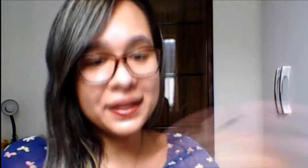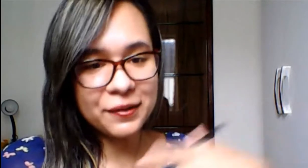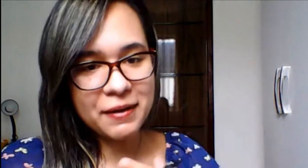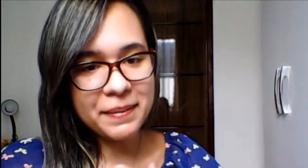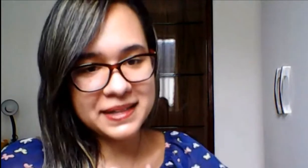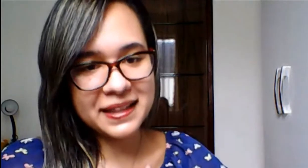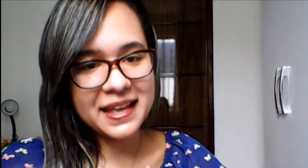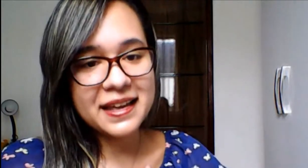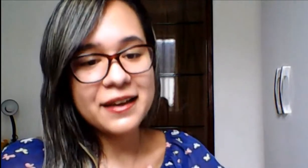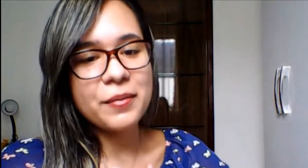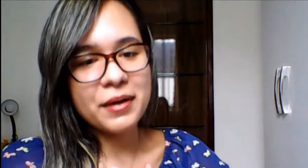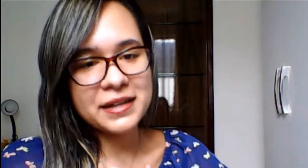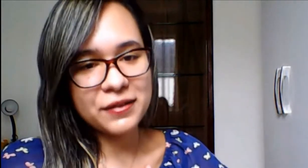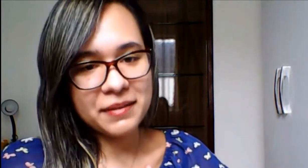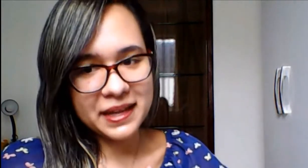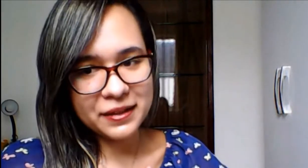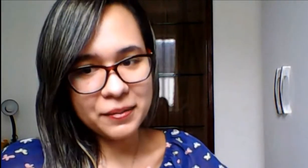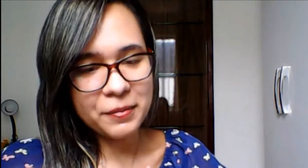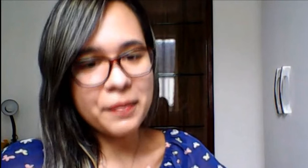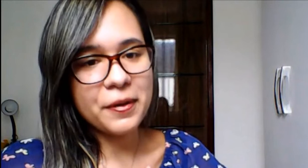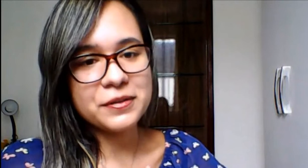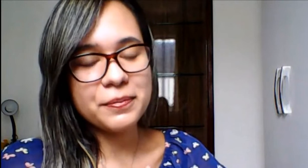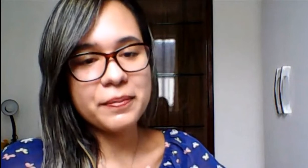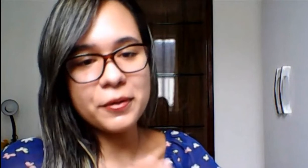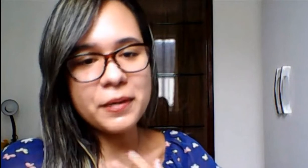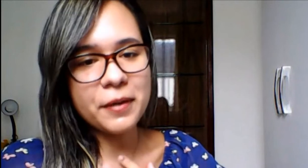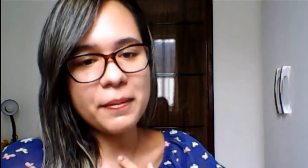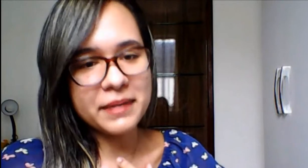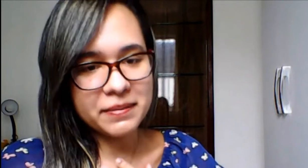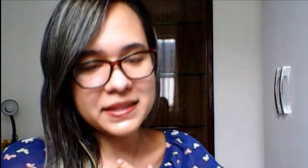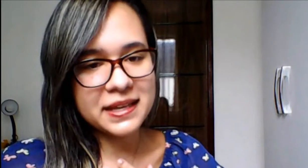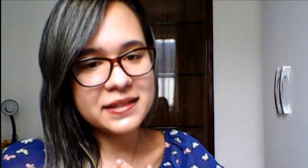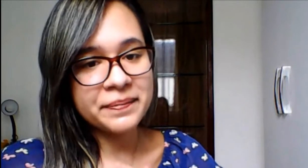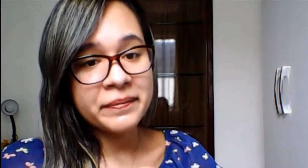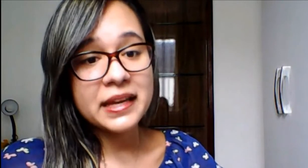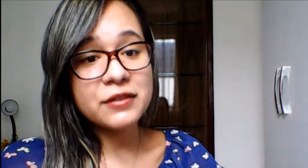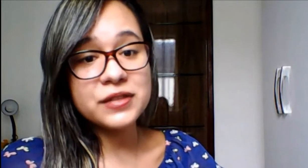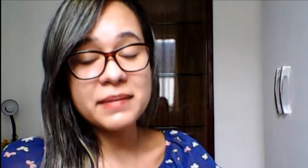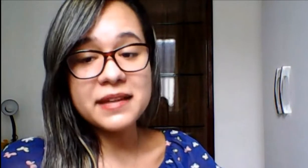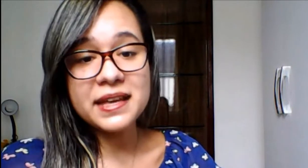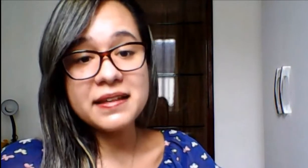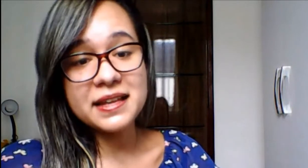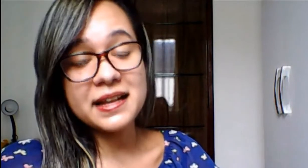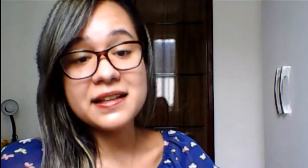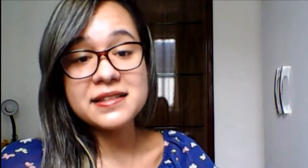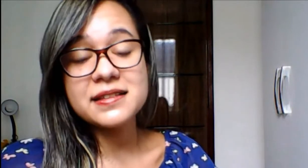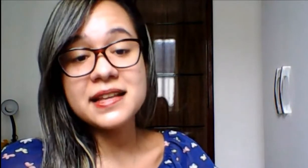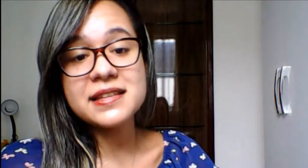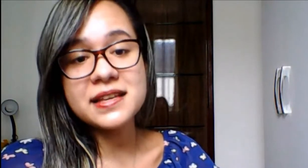eu apresentei o meu questionamento para o meu problema de pesquisa, eu justamente fiquei indignada nesse quesito,